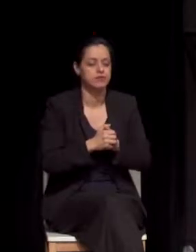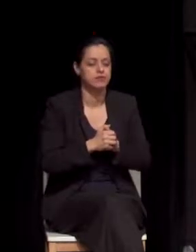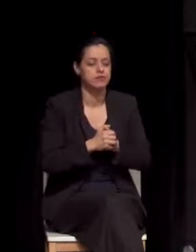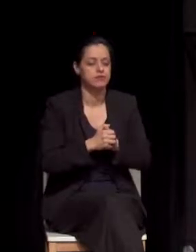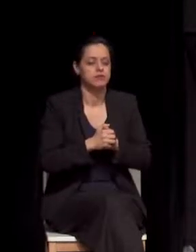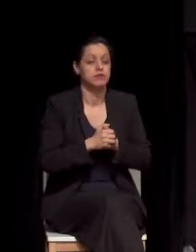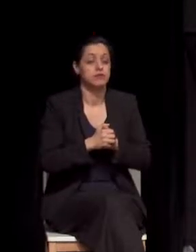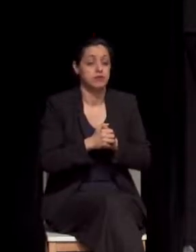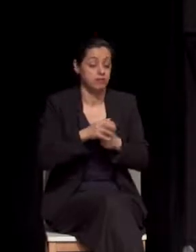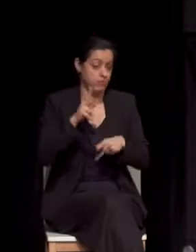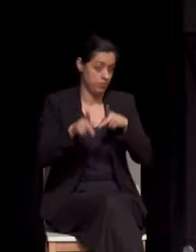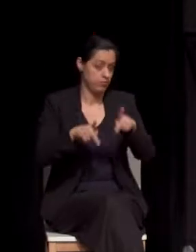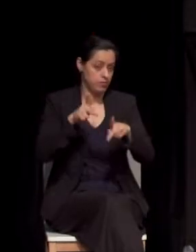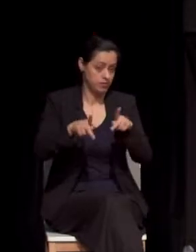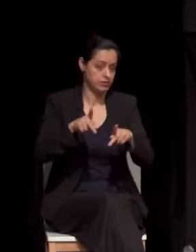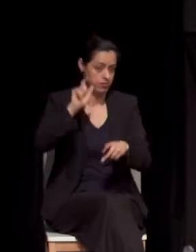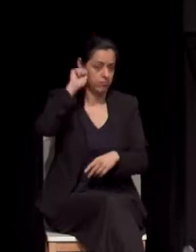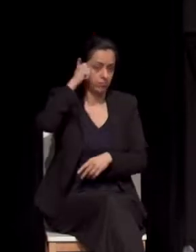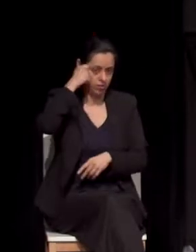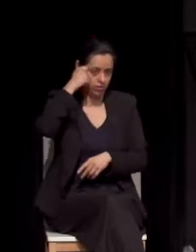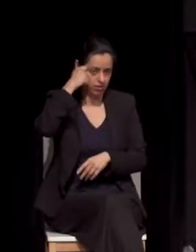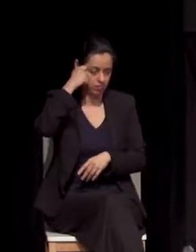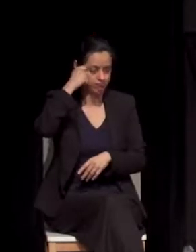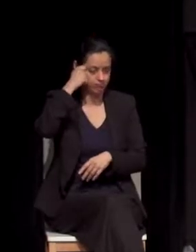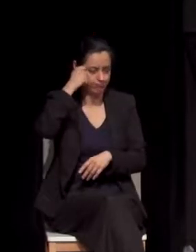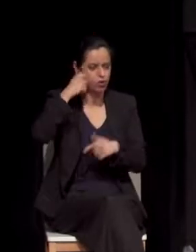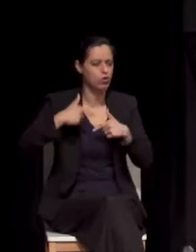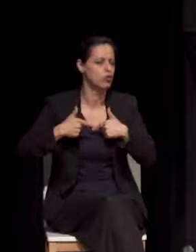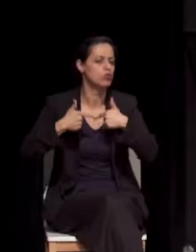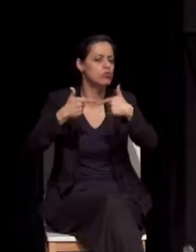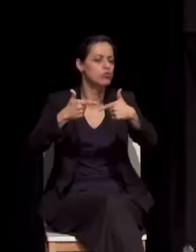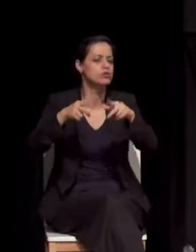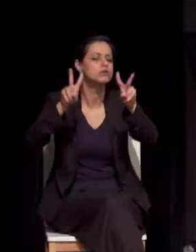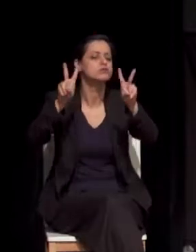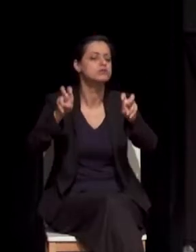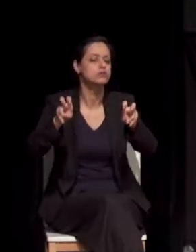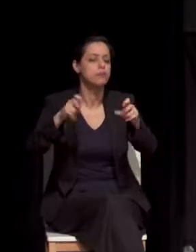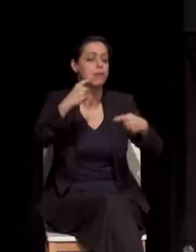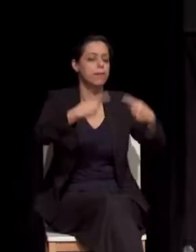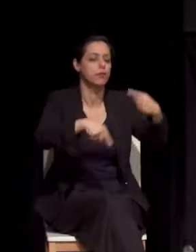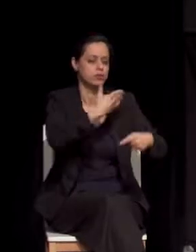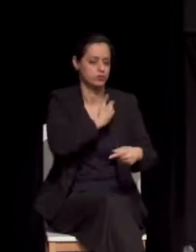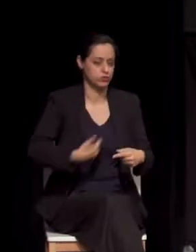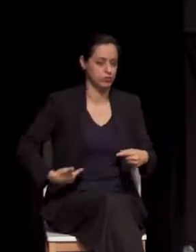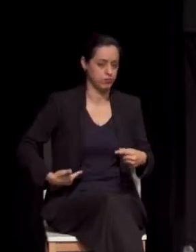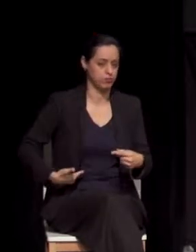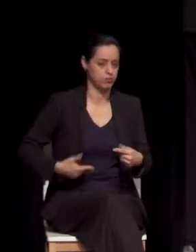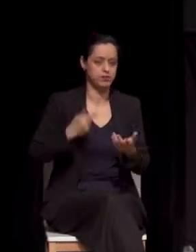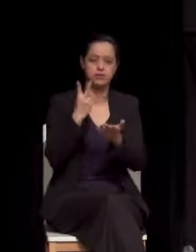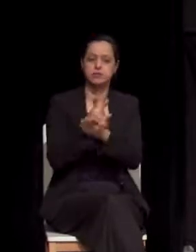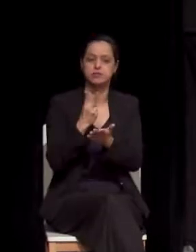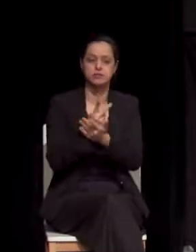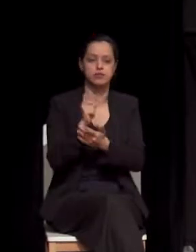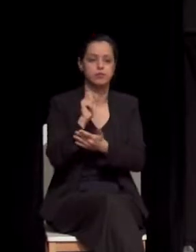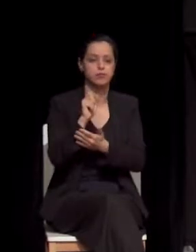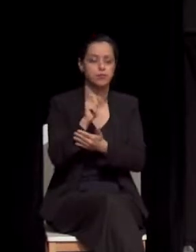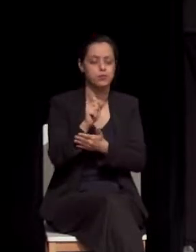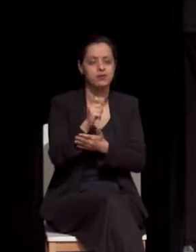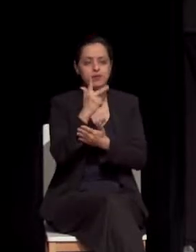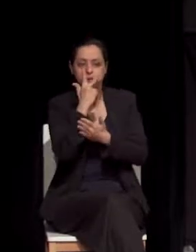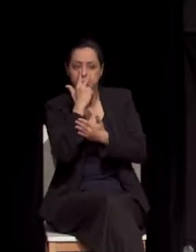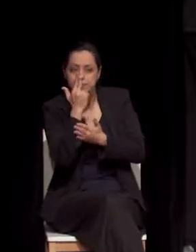da população negra para a implementação de políticas públicas, ela sempre funcionou em ondas. Ondas de